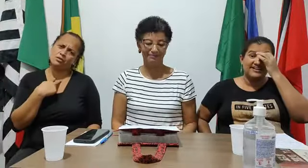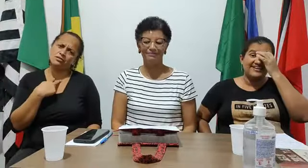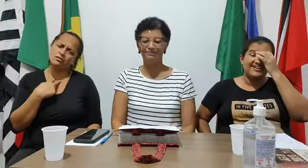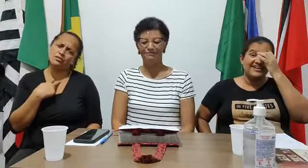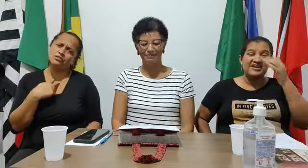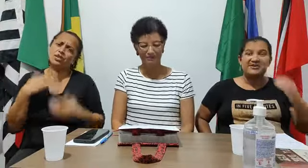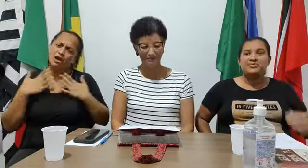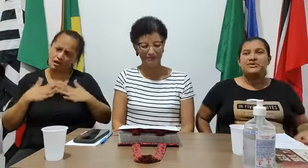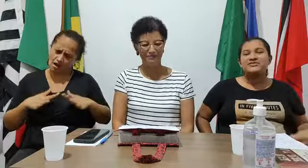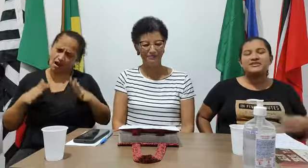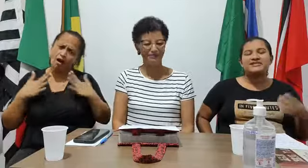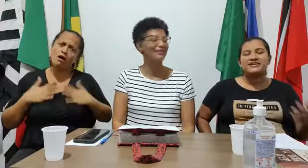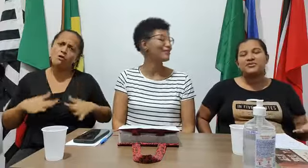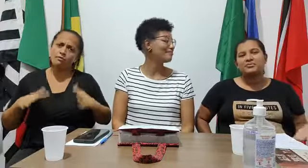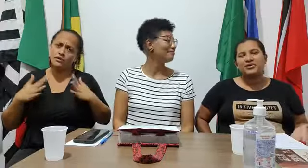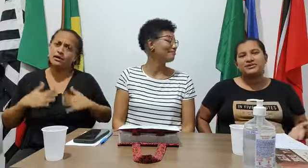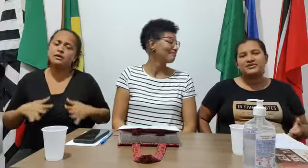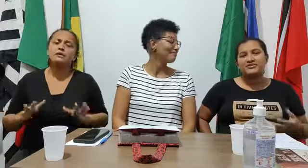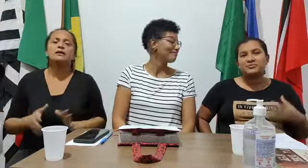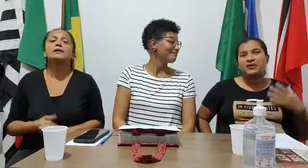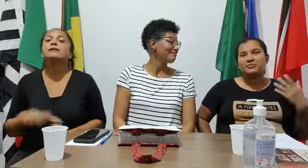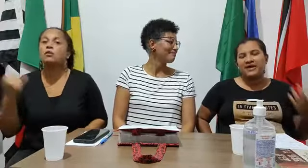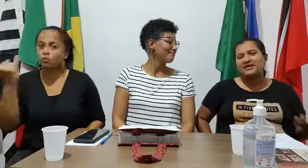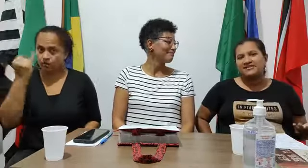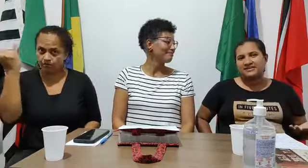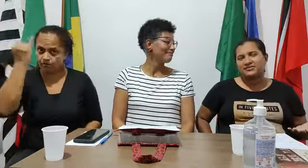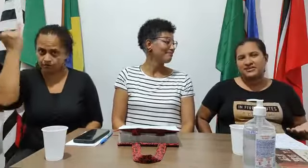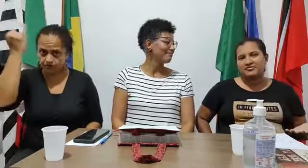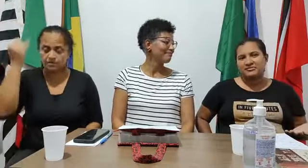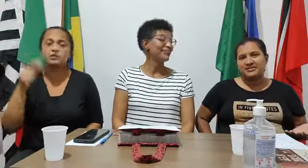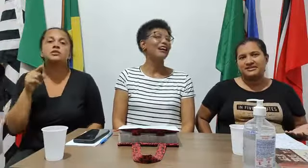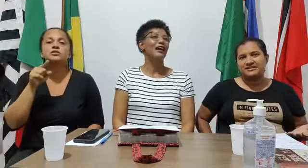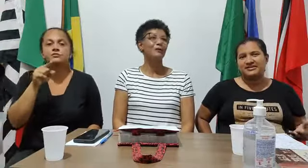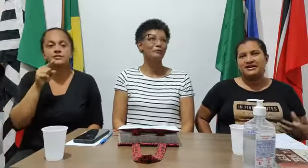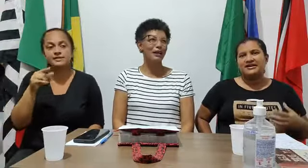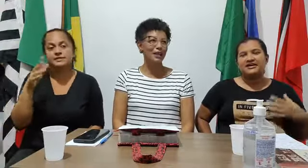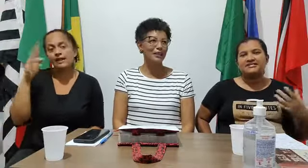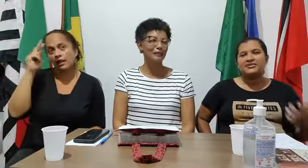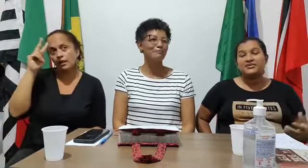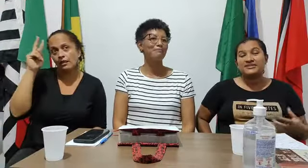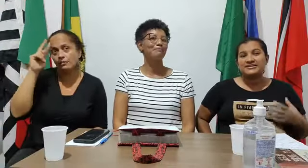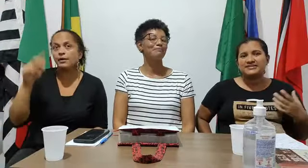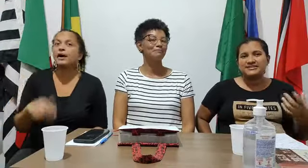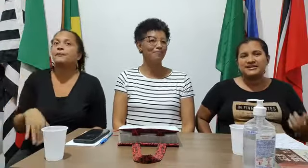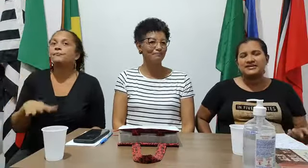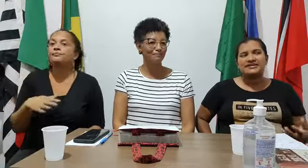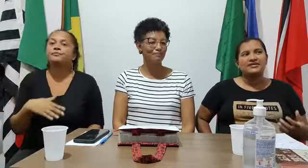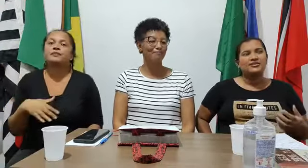dá. Por isso que é tão importante os papéis dentro da família, né? Amém. Cada um